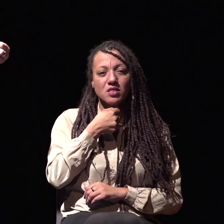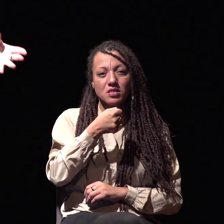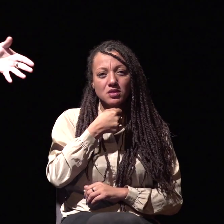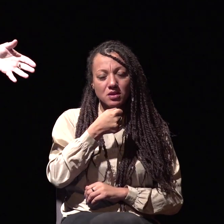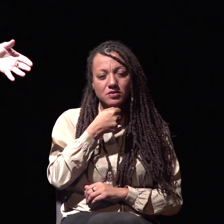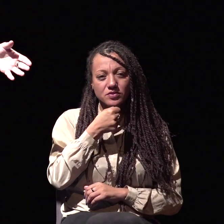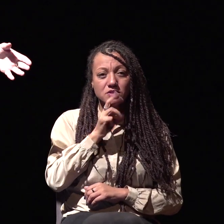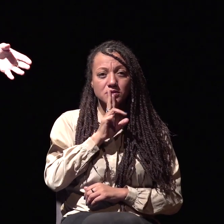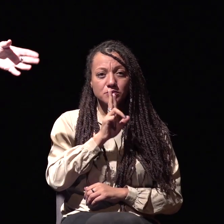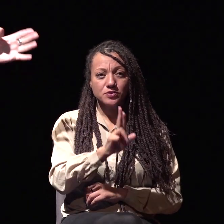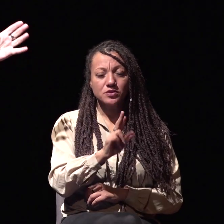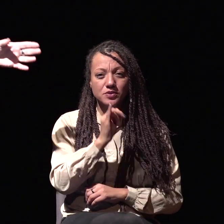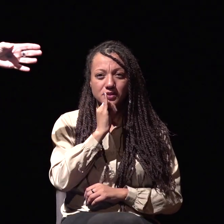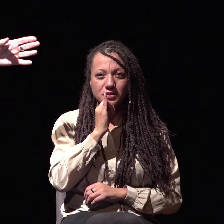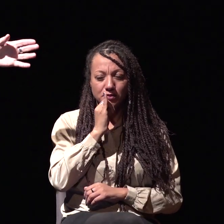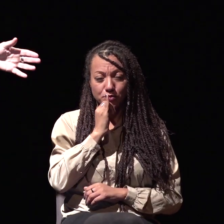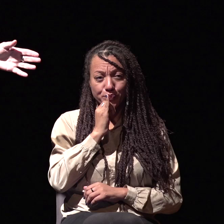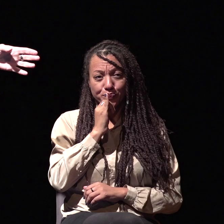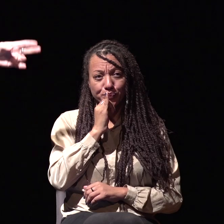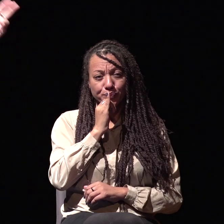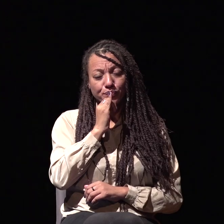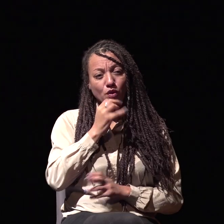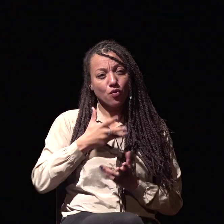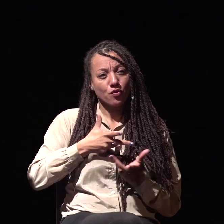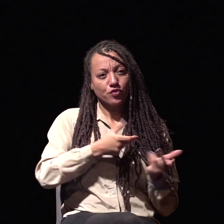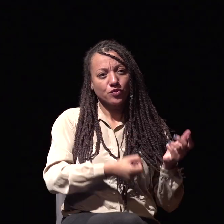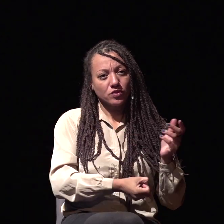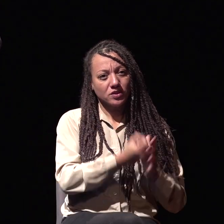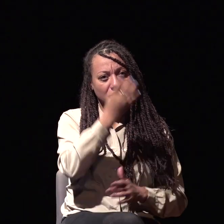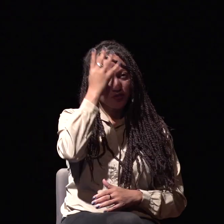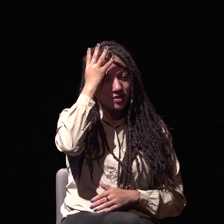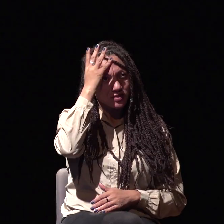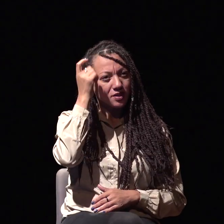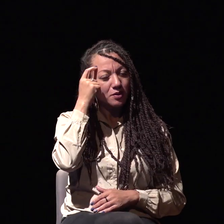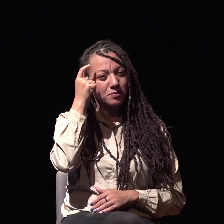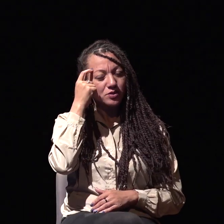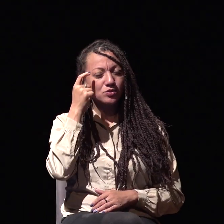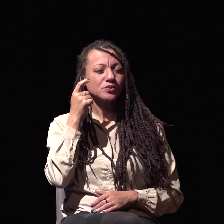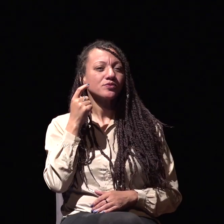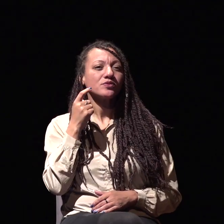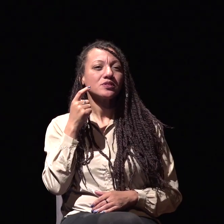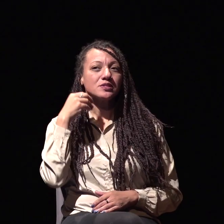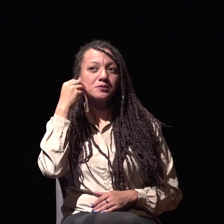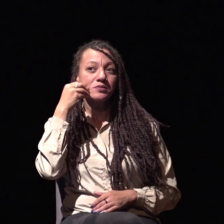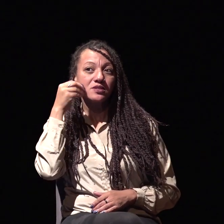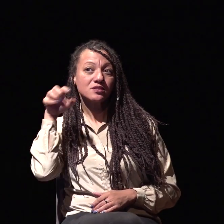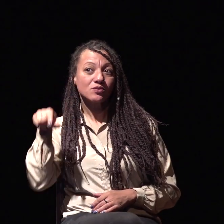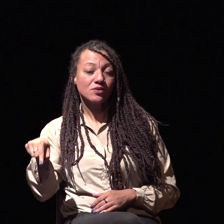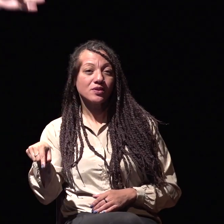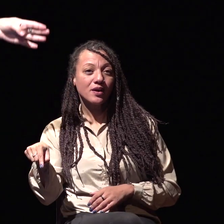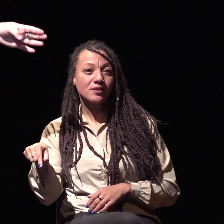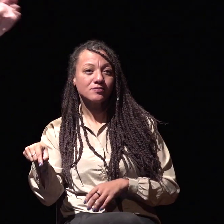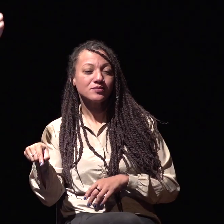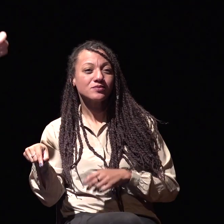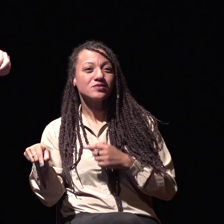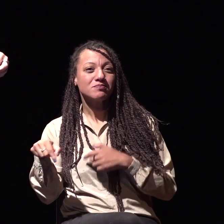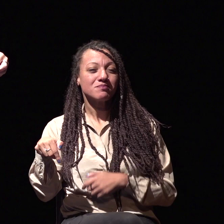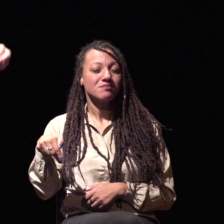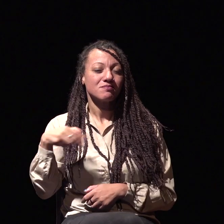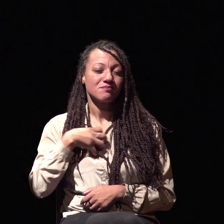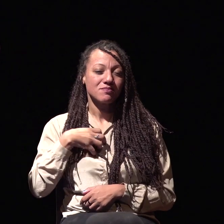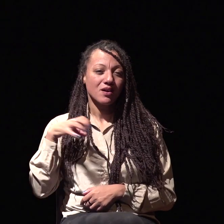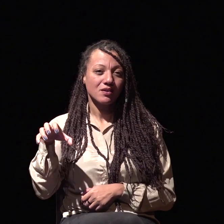tipo, quando eu fui convidada para fazer o Sesc, eu pensei em transferir, esse é o verbo, certas experiências da Bahia para São